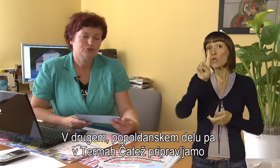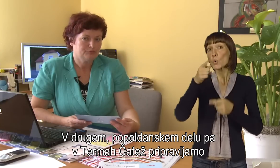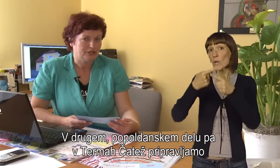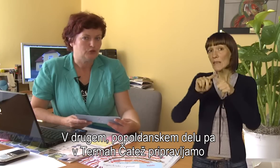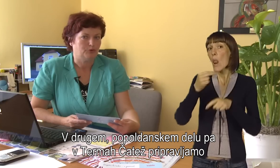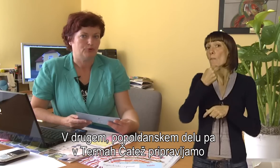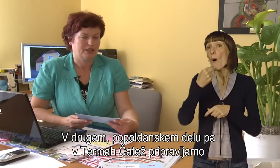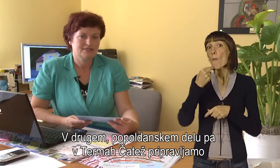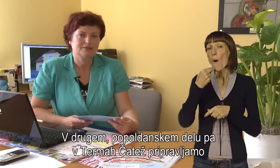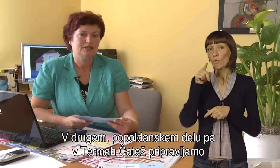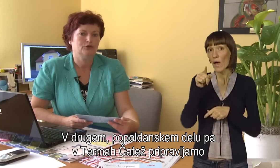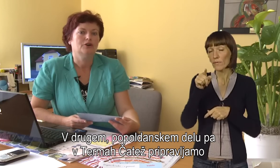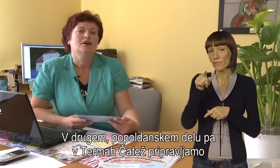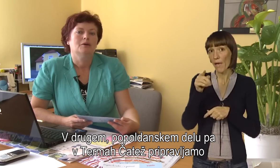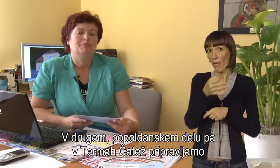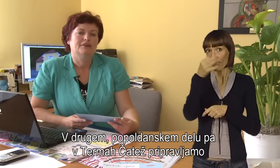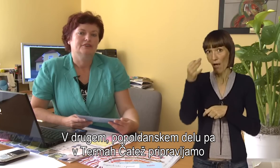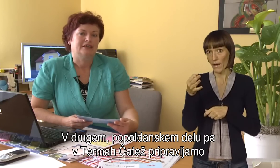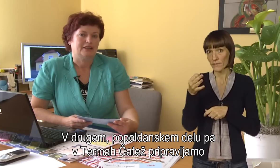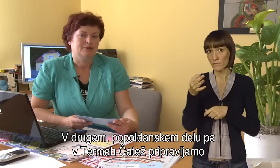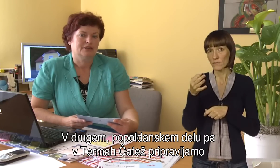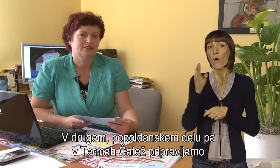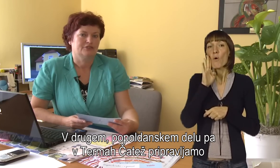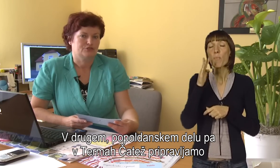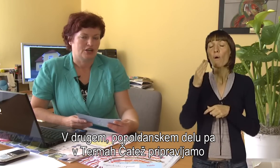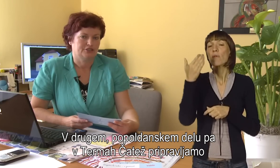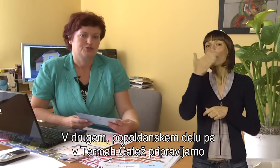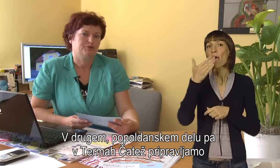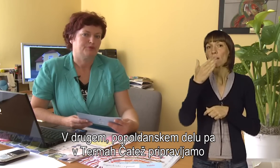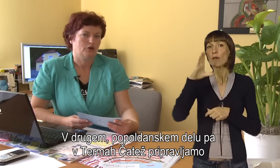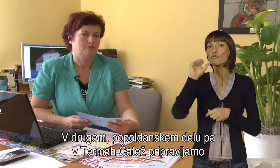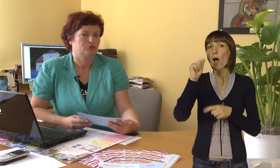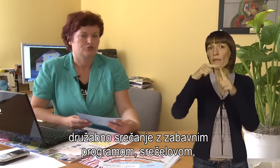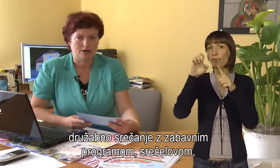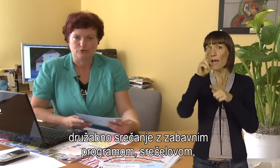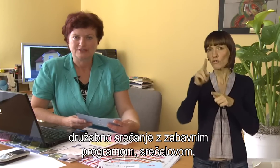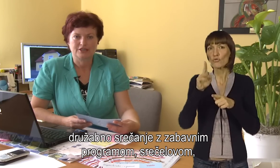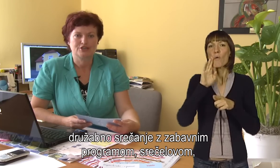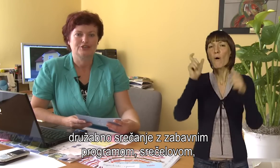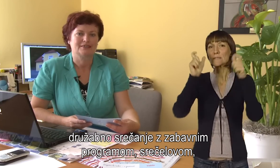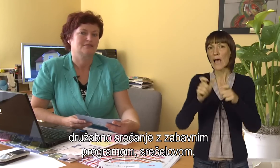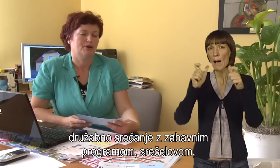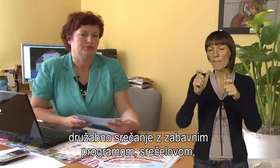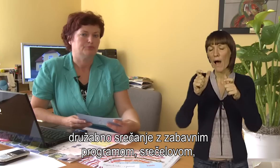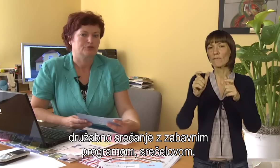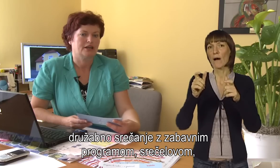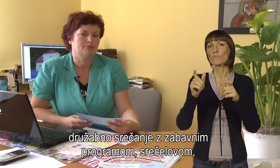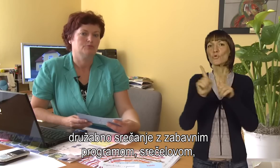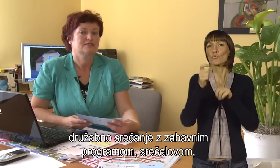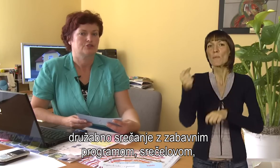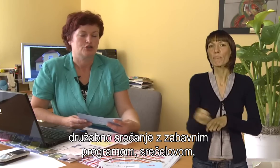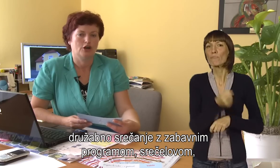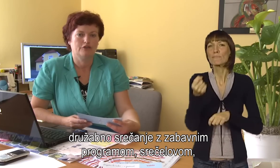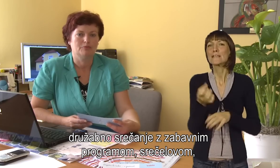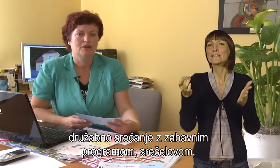V drugem delu, popoldanskem delu, pa v Termah Čatež pripravljamo družabno srečanje z zabavnim